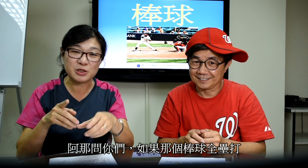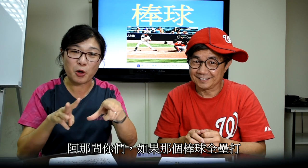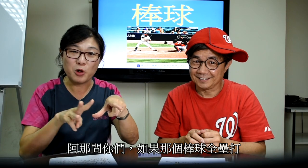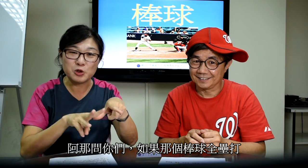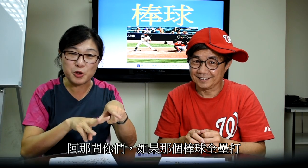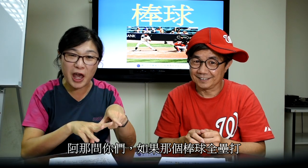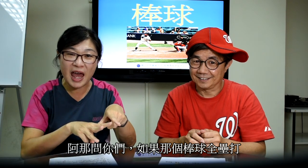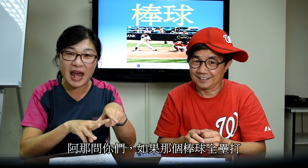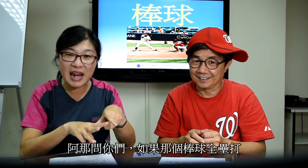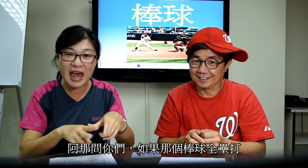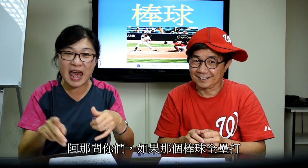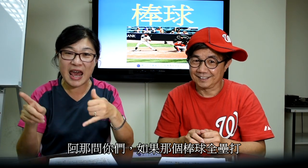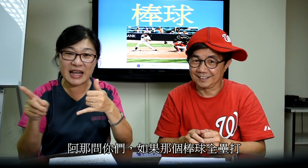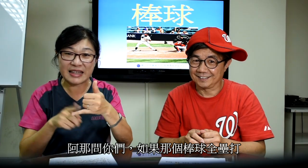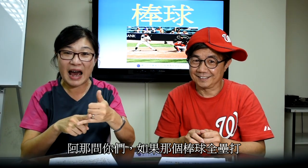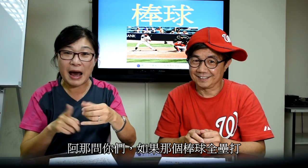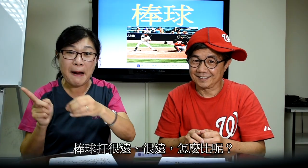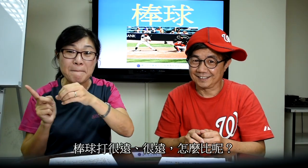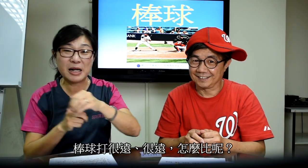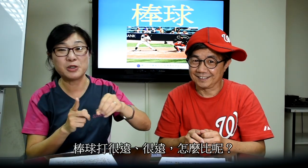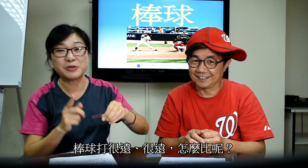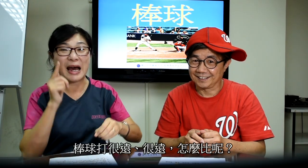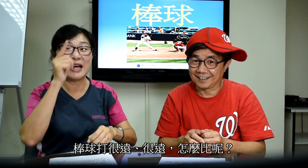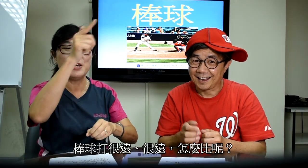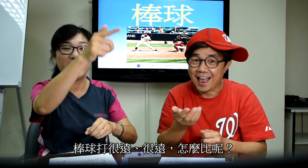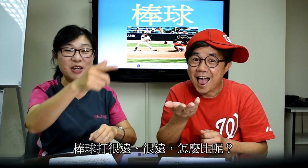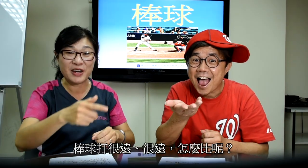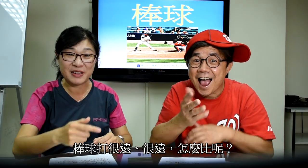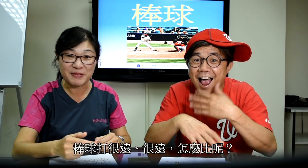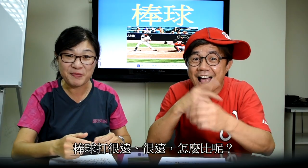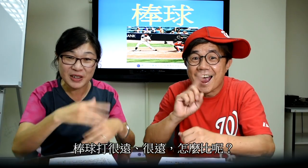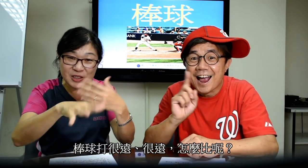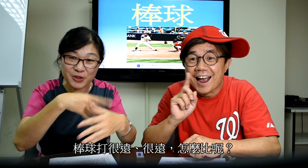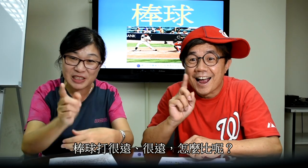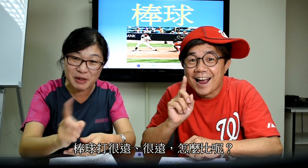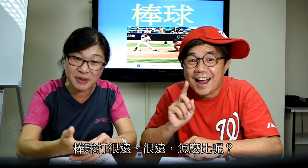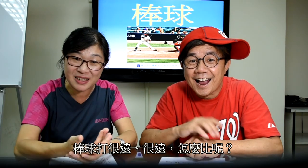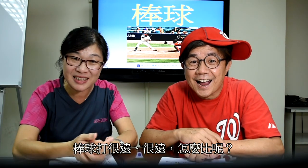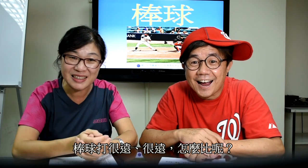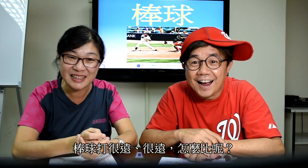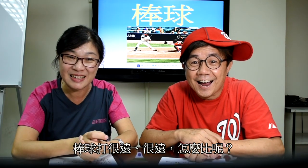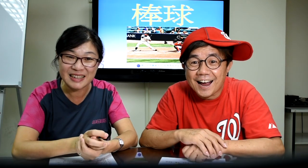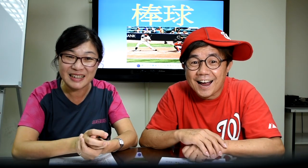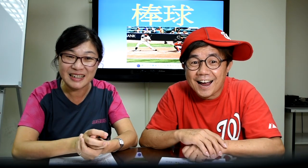球全垒打，棒球打很远很远。手语怎么比呢？